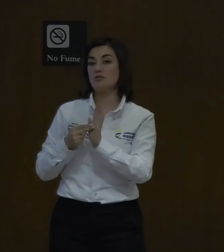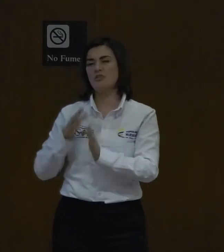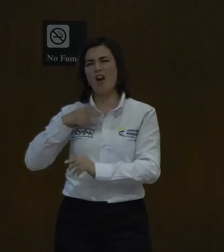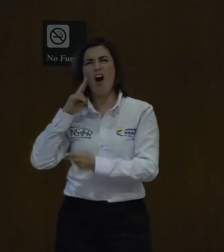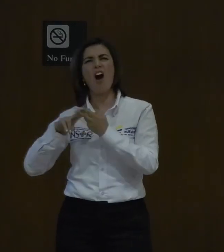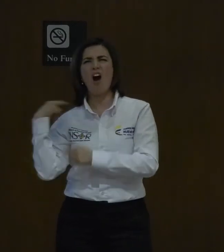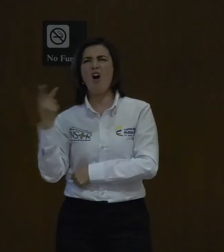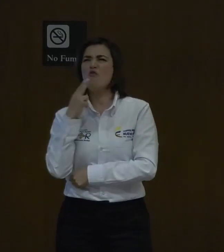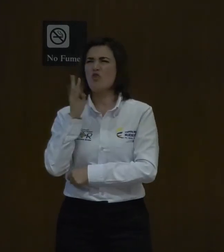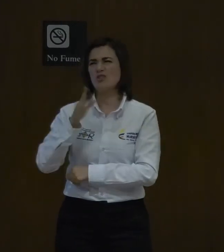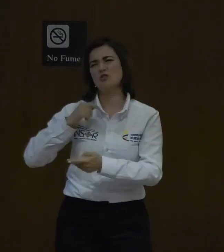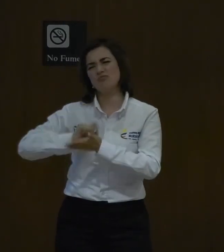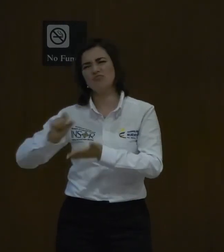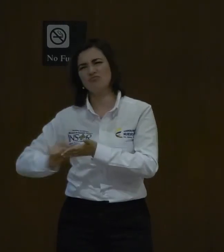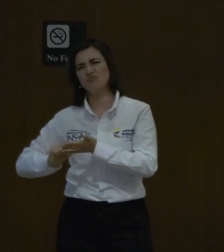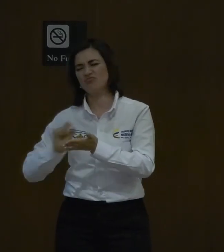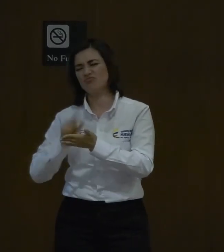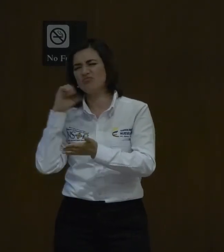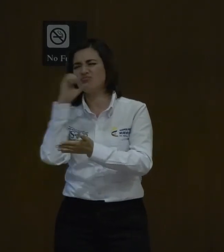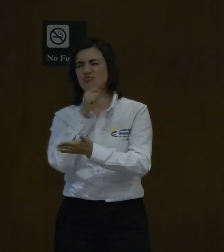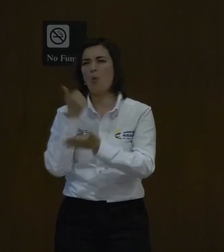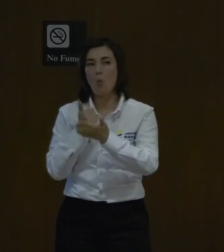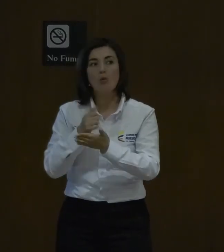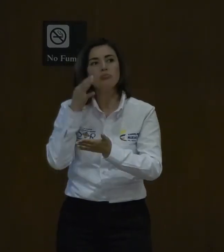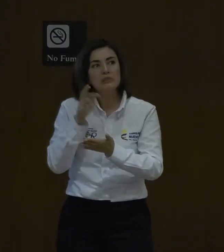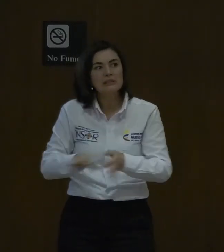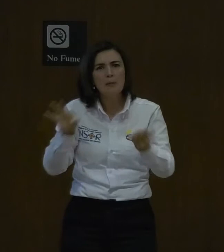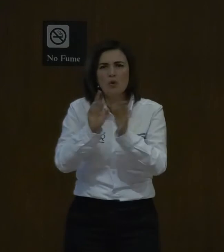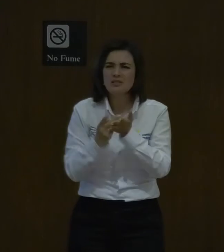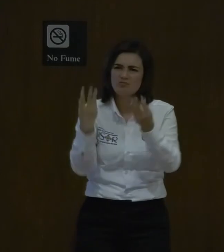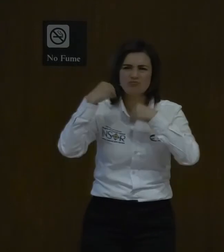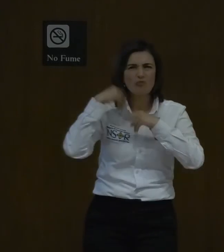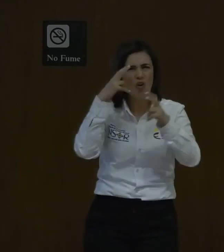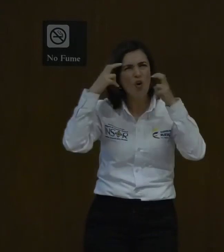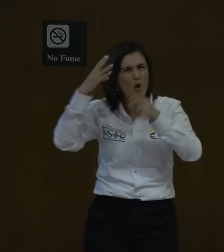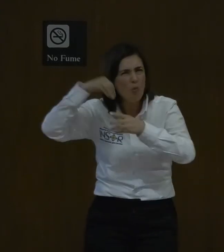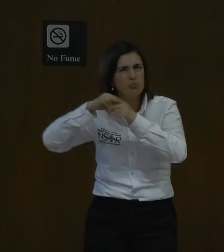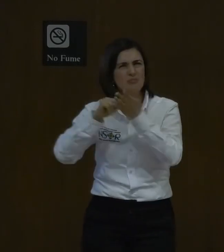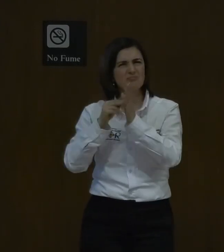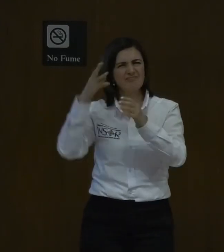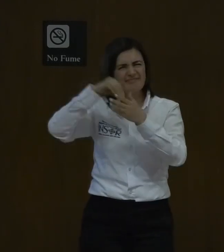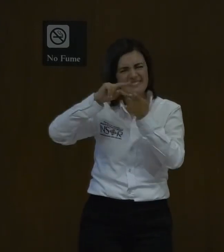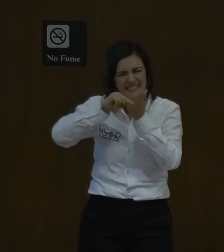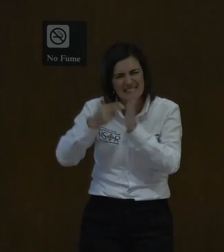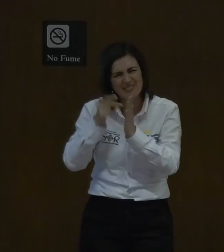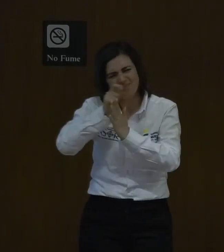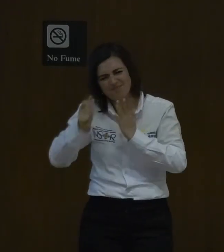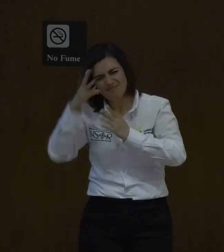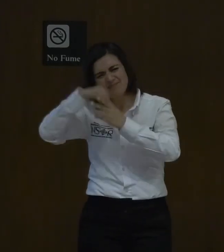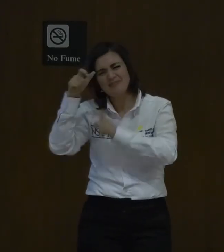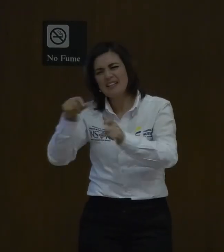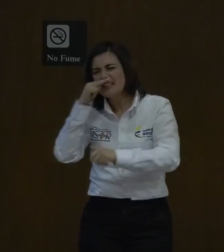que conocen en la lengua escrita, sino hay que evaluar cuál es el conocimiento léxico que tienen los